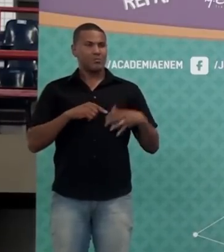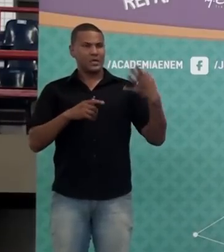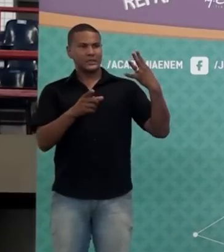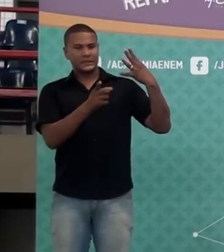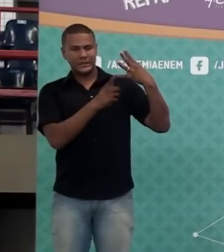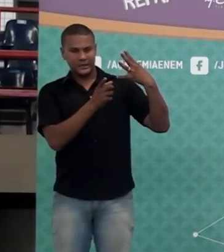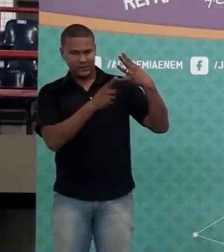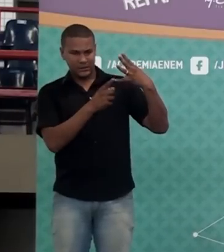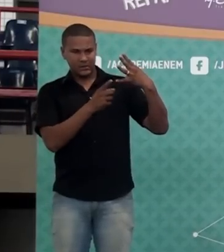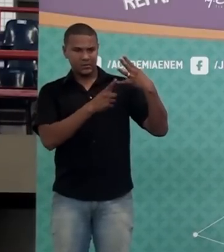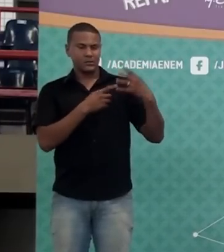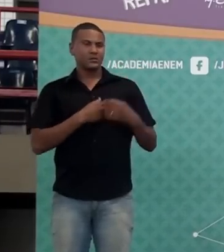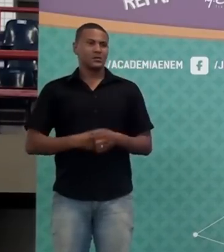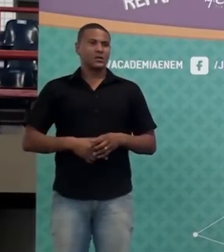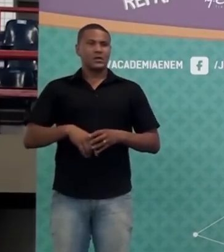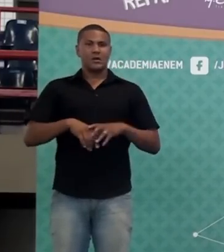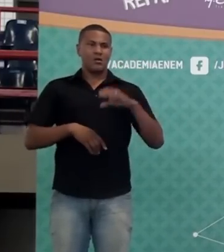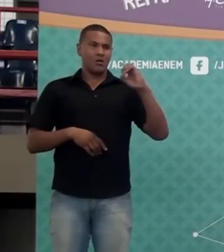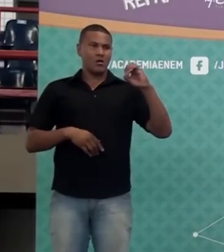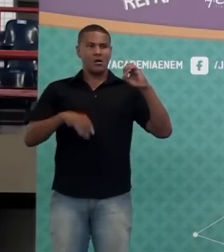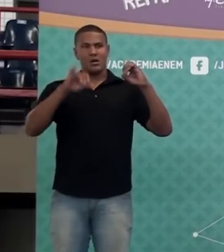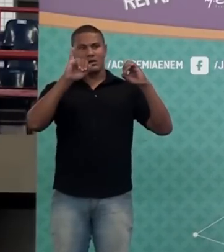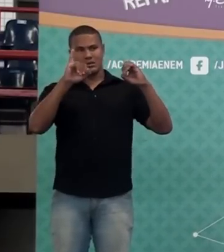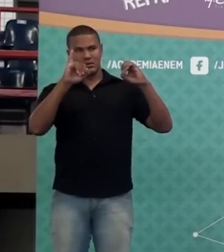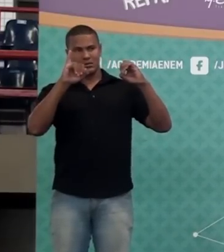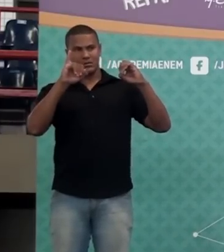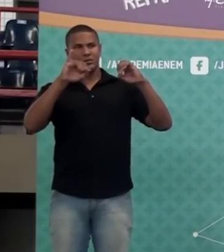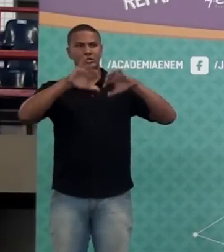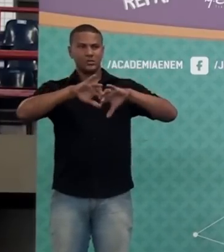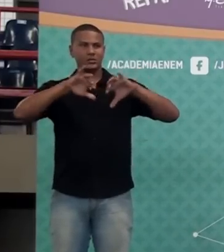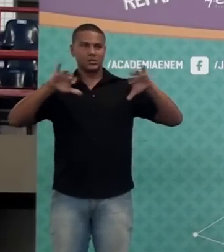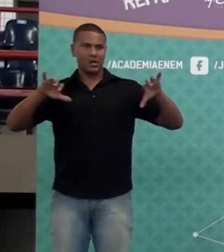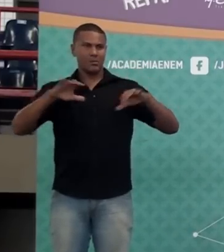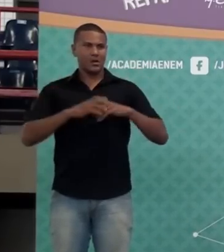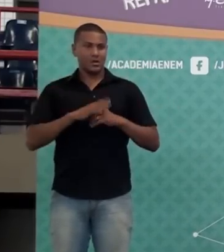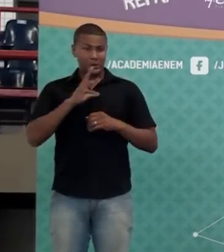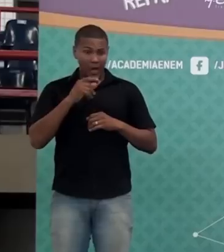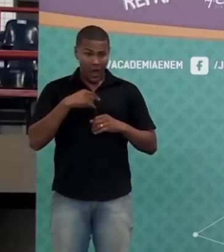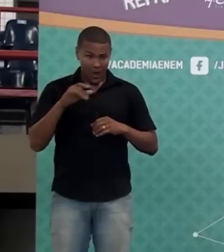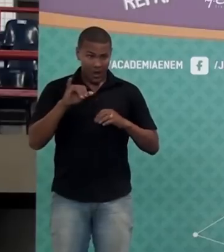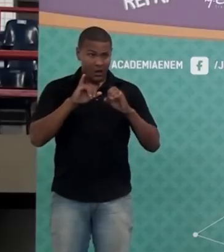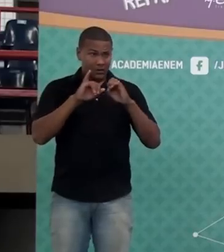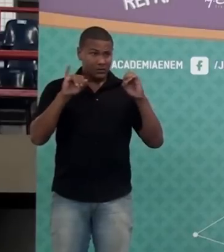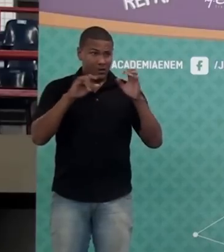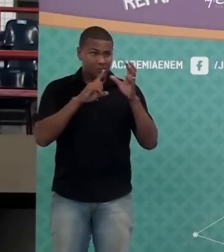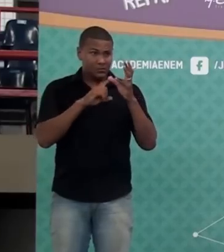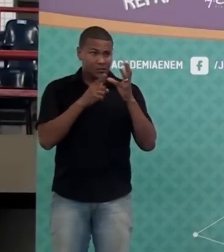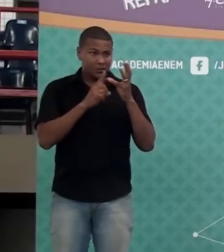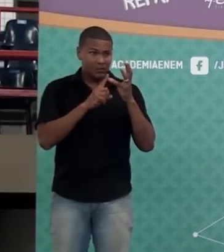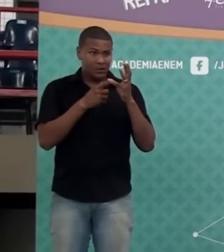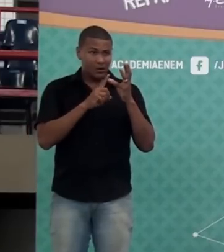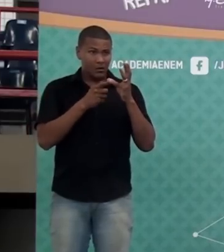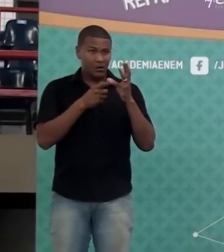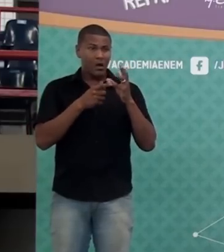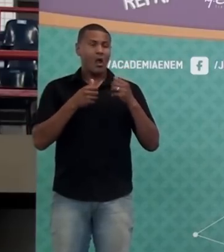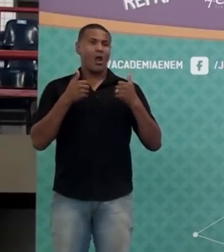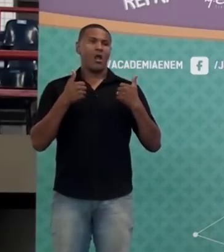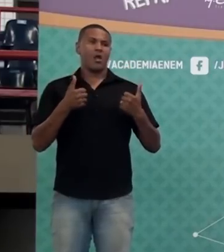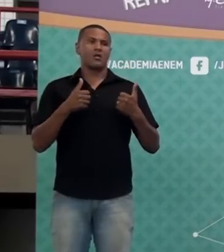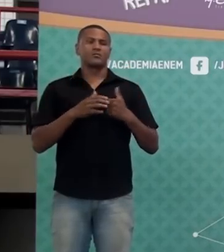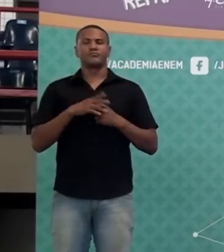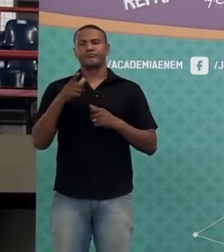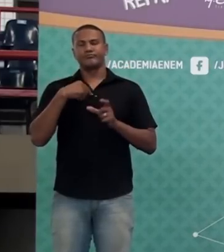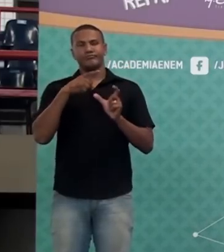mais acento. E o motivo é isso, é esse que a gente explicou. Temos uma perguntinha aqui. Na frase,